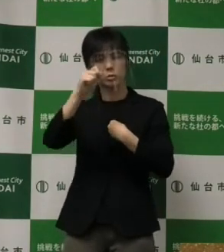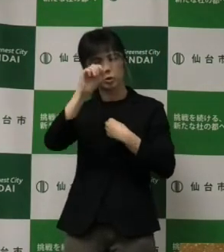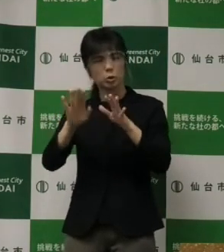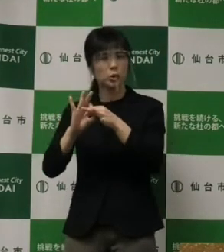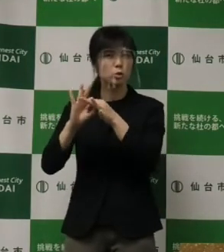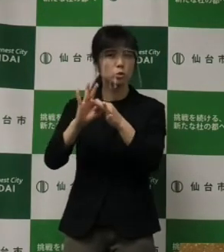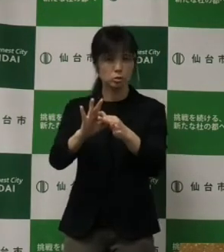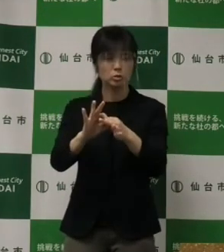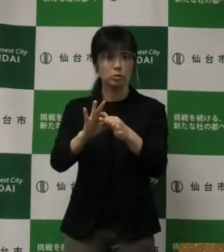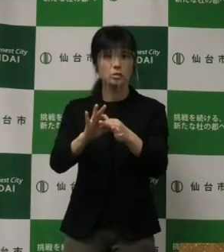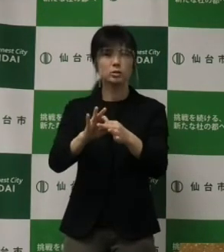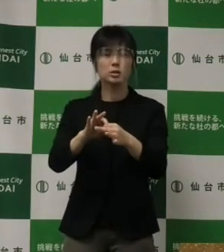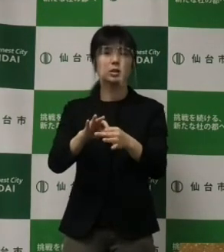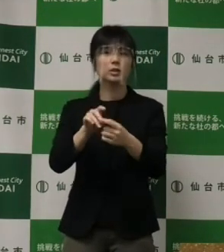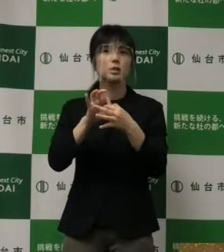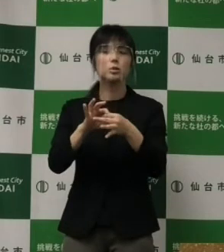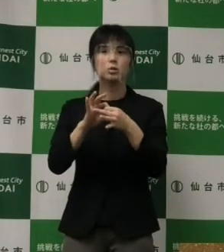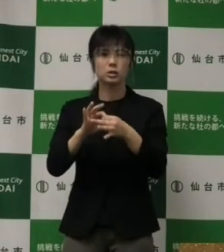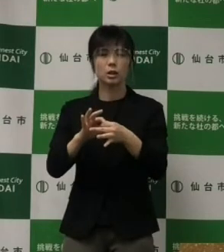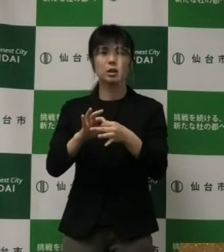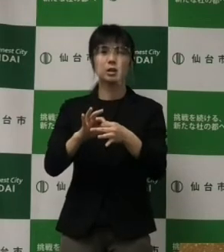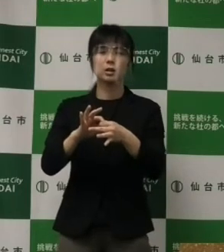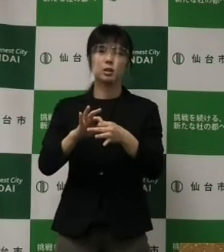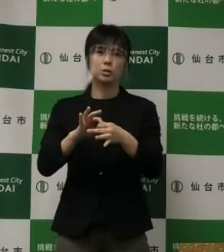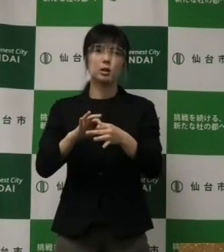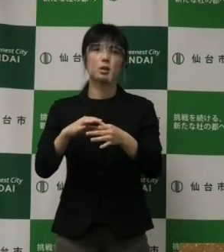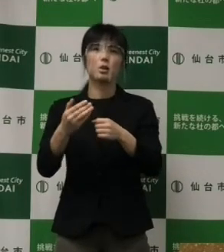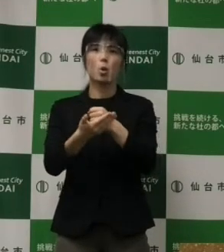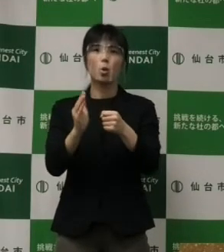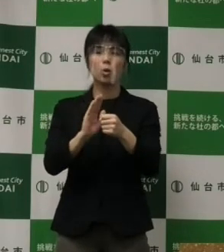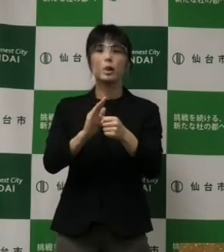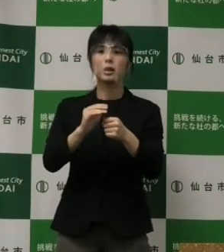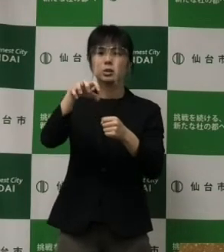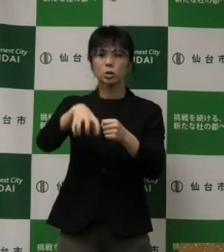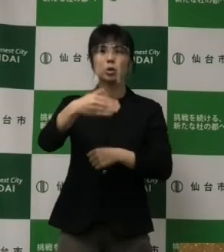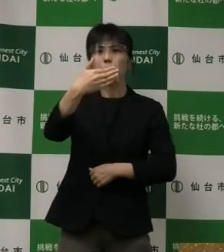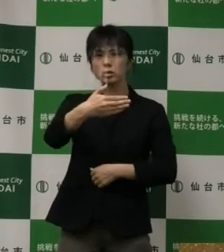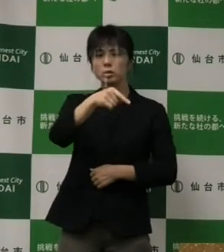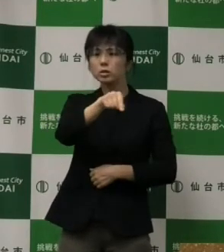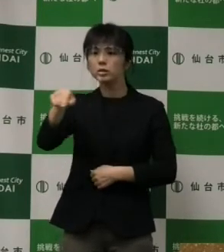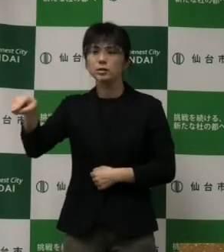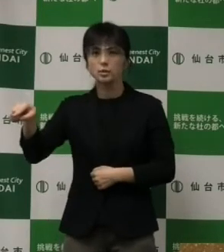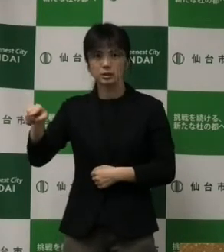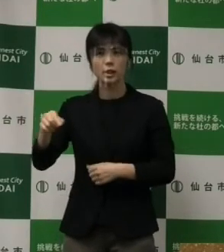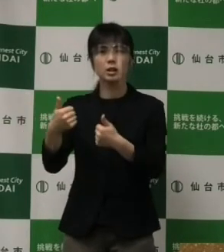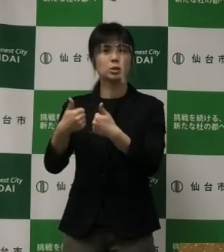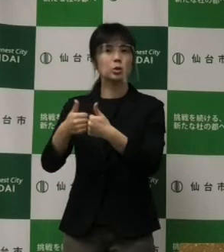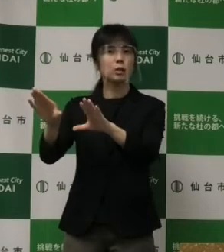区役所、区のですね、保健所の支所の方で、まあ、相談があった場合には受け付けておりまして、大